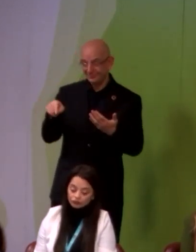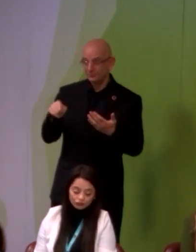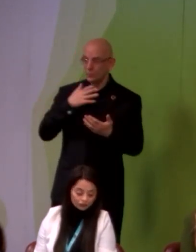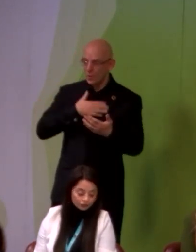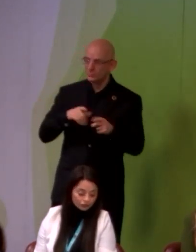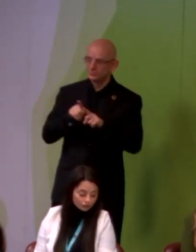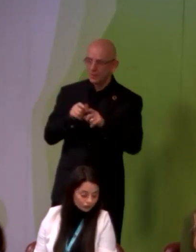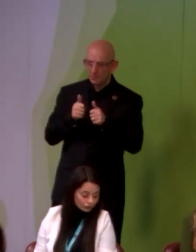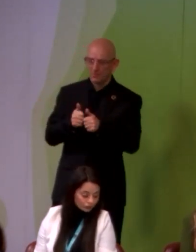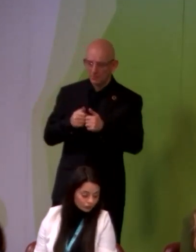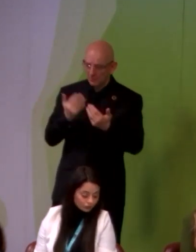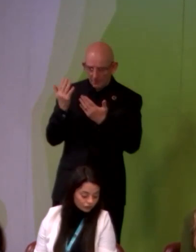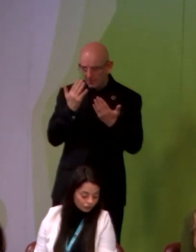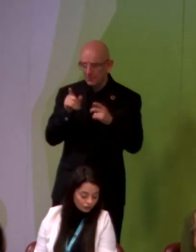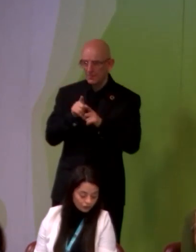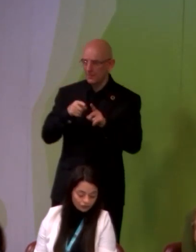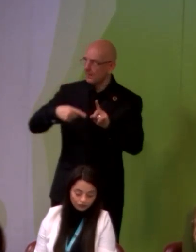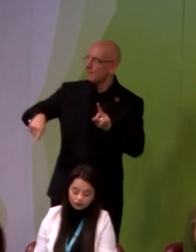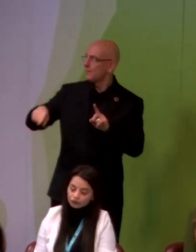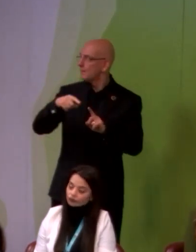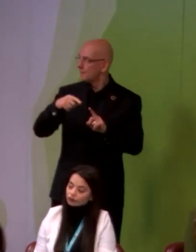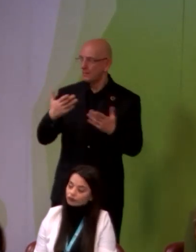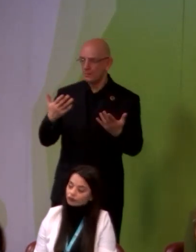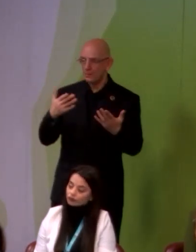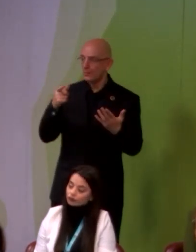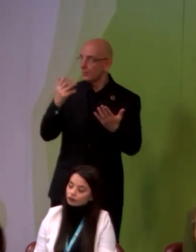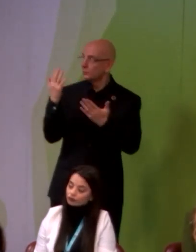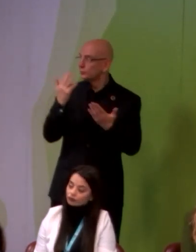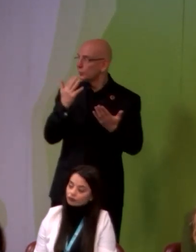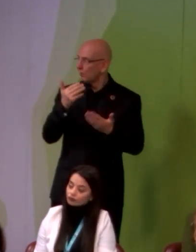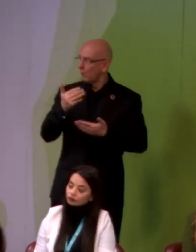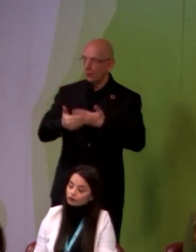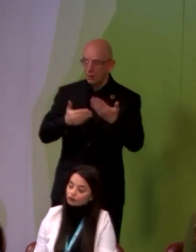ses collègues et écoliers ou par les éducateurs.